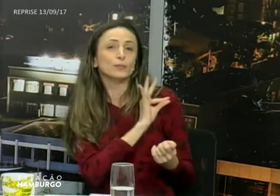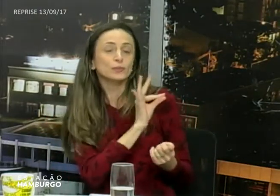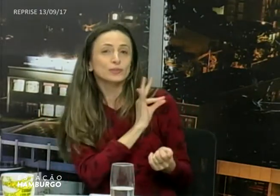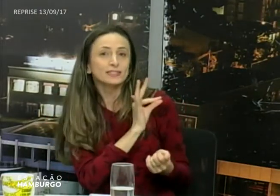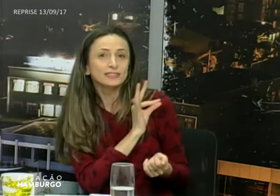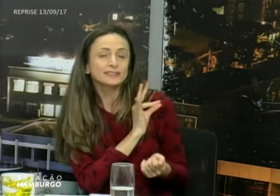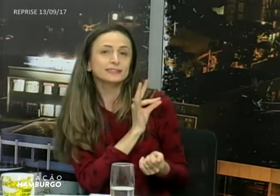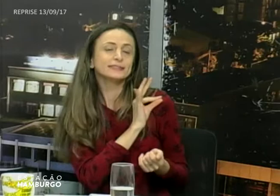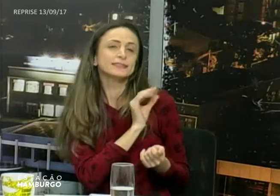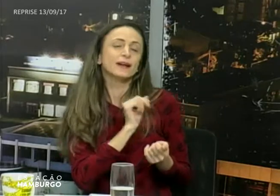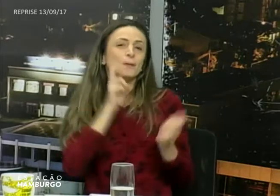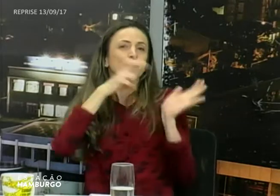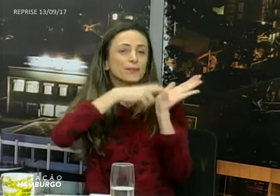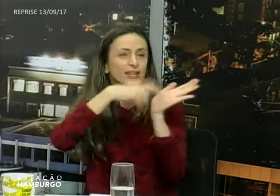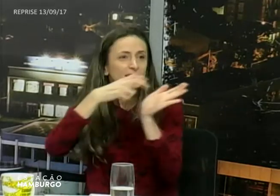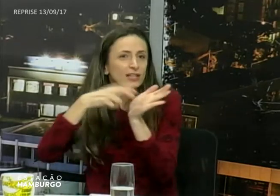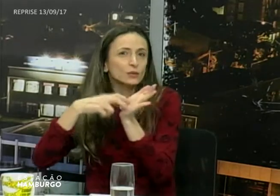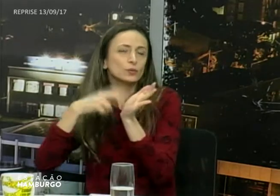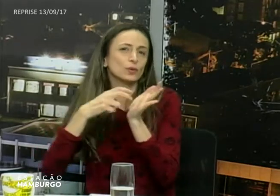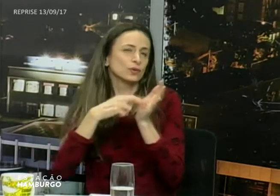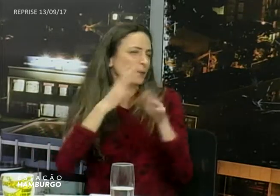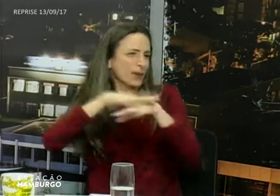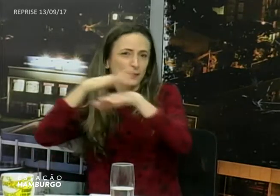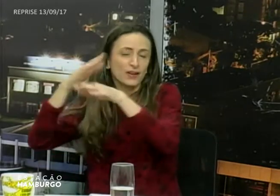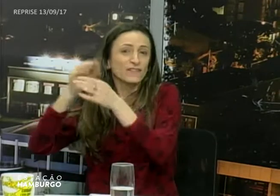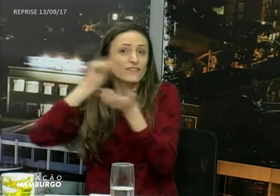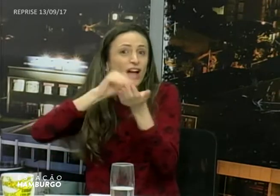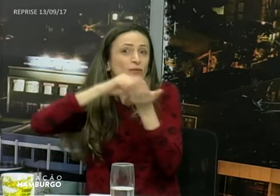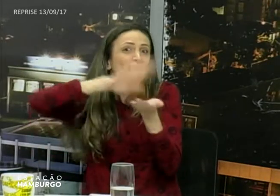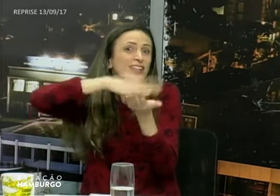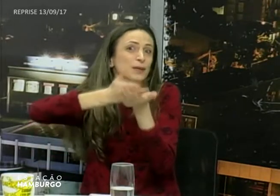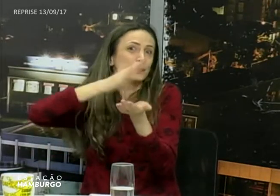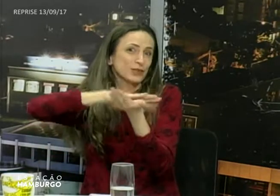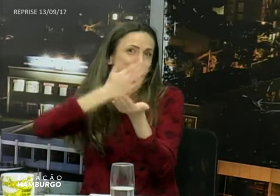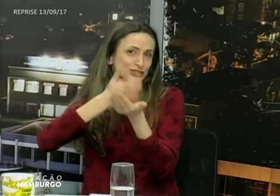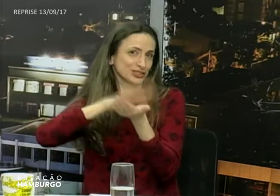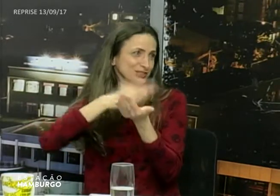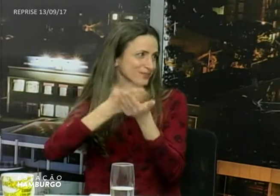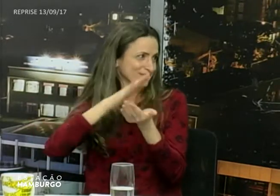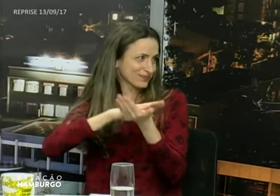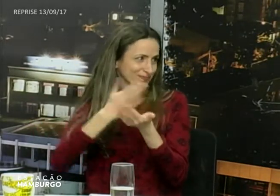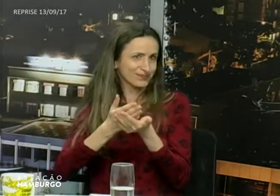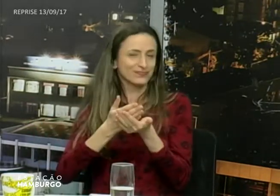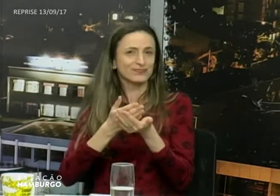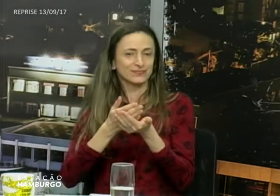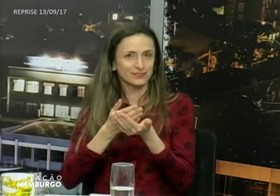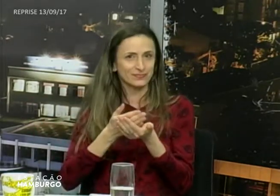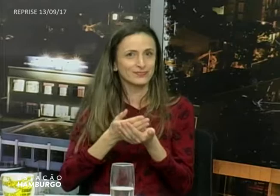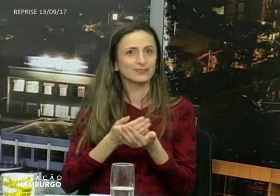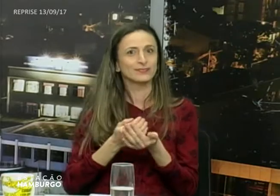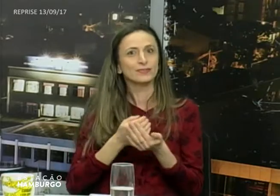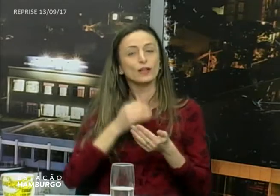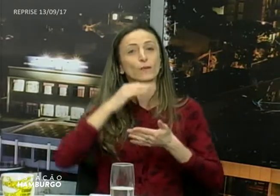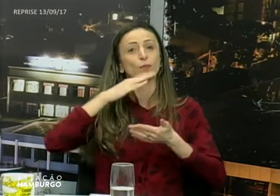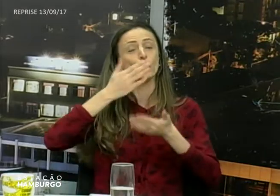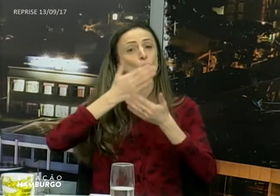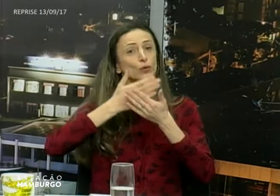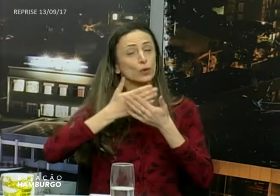médicos, polícia, banco, não tem intérprete. E aí como que o surdo vai se comunicar?